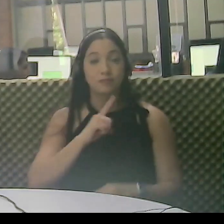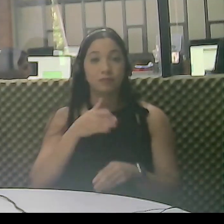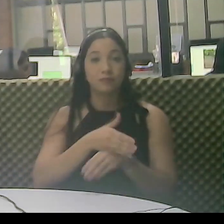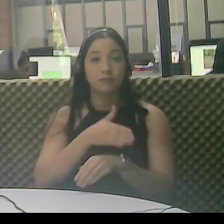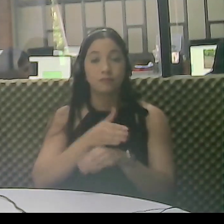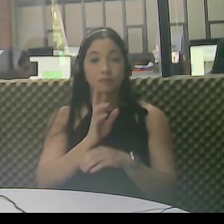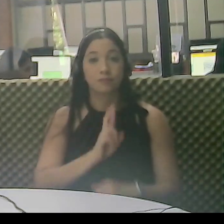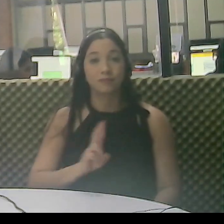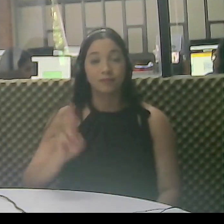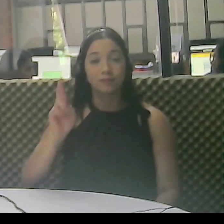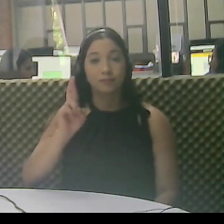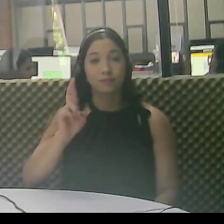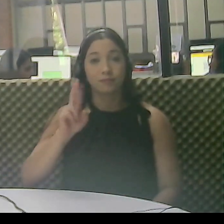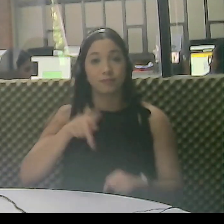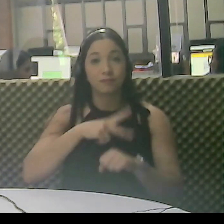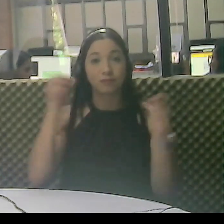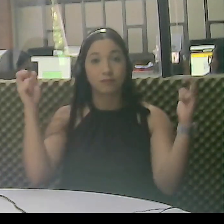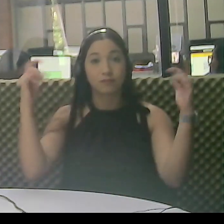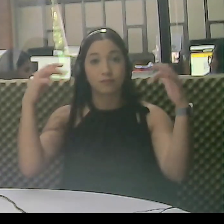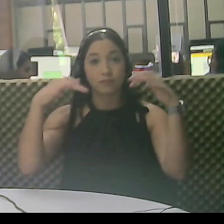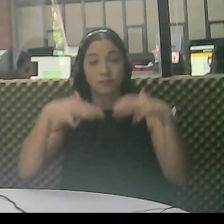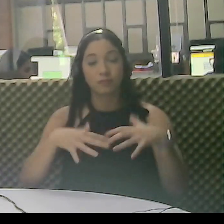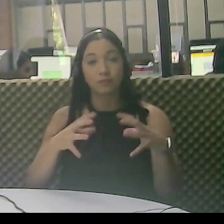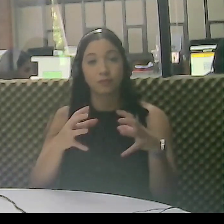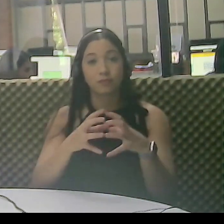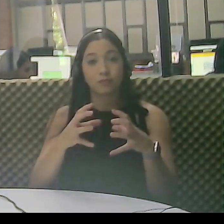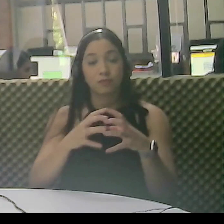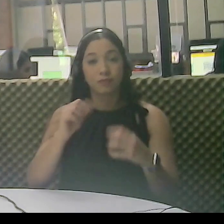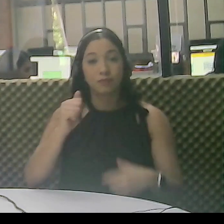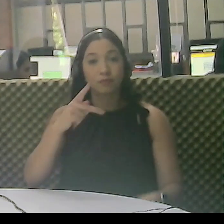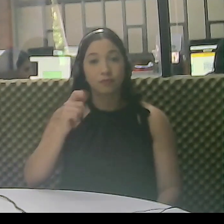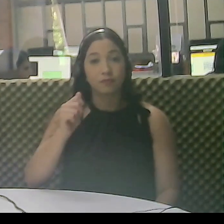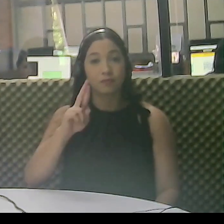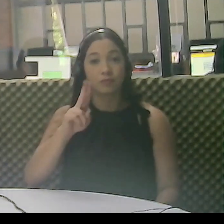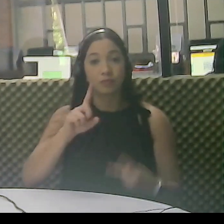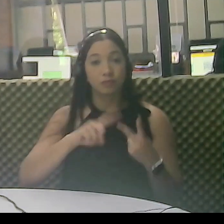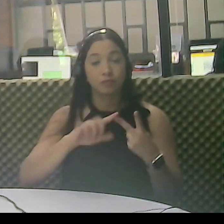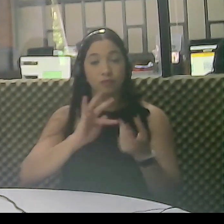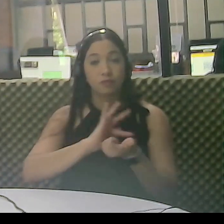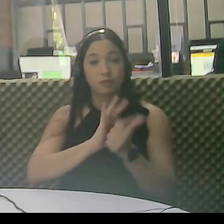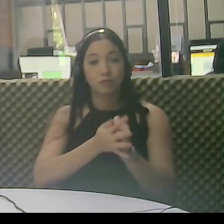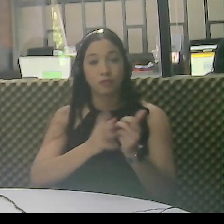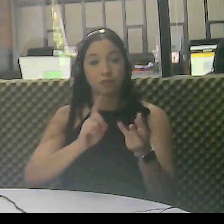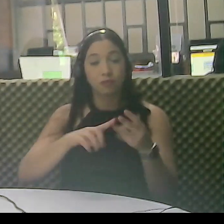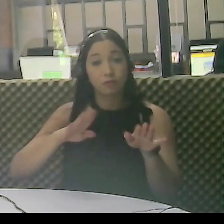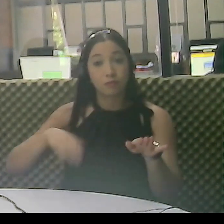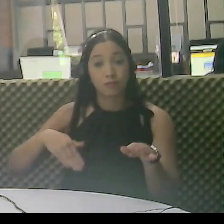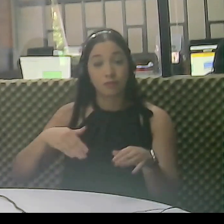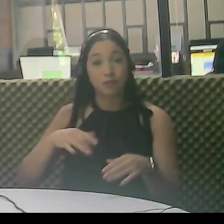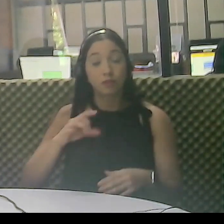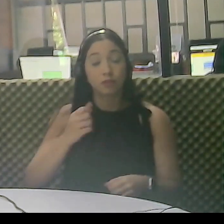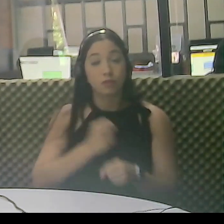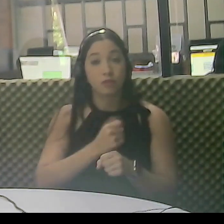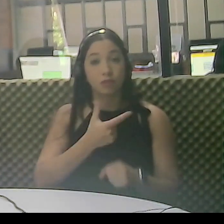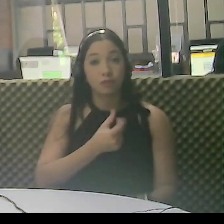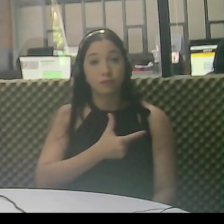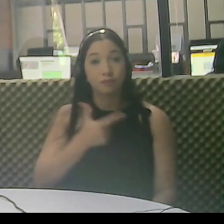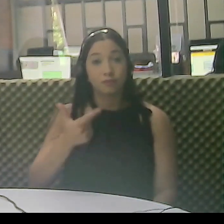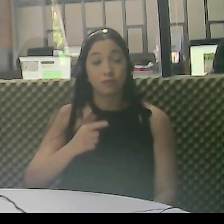de representantes de todo o país. A equipe Aparo FUTEL Praia Clube conquistou somente em